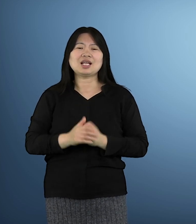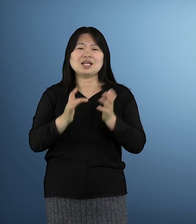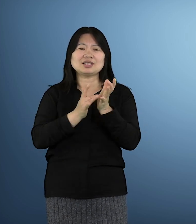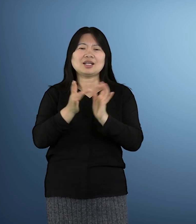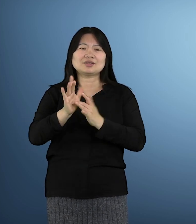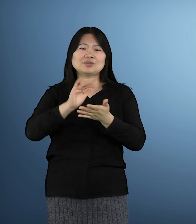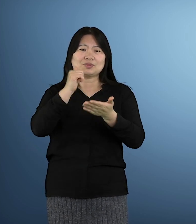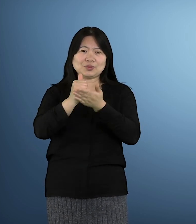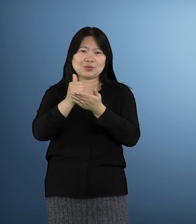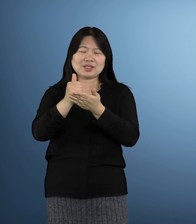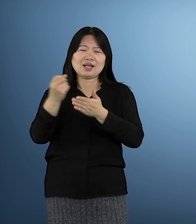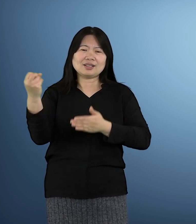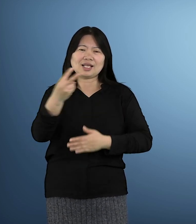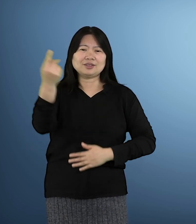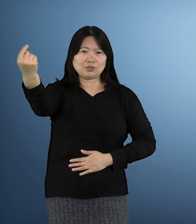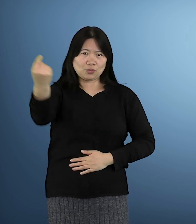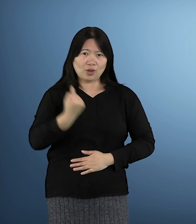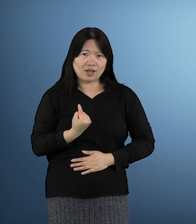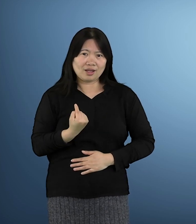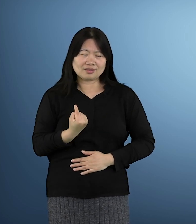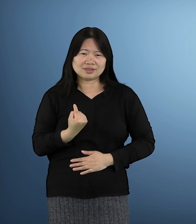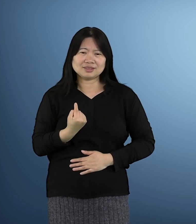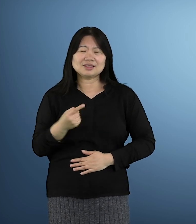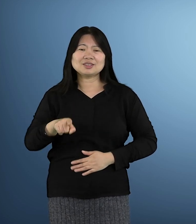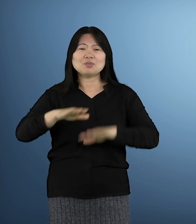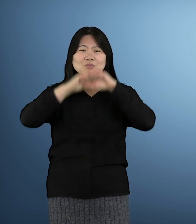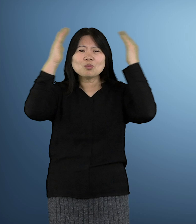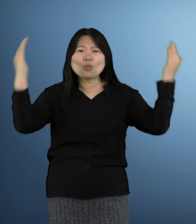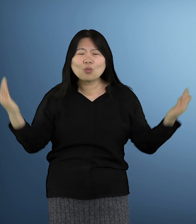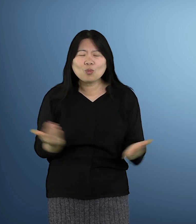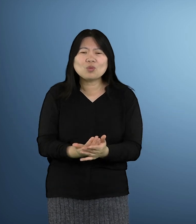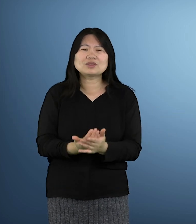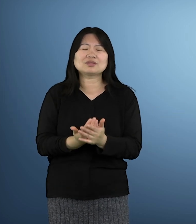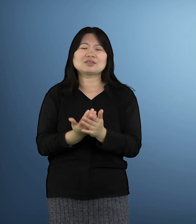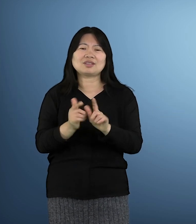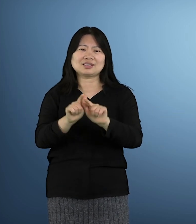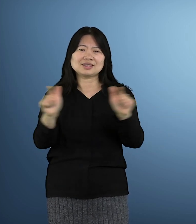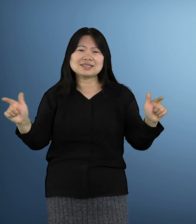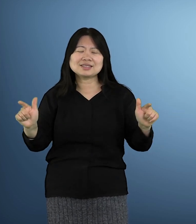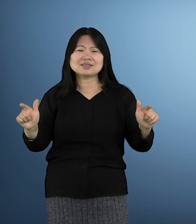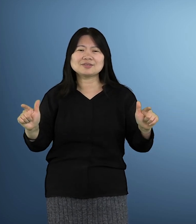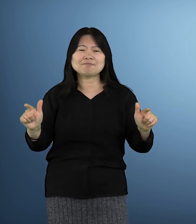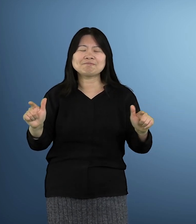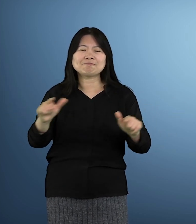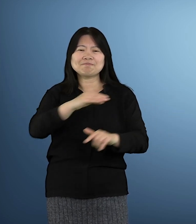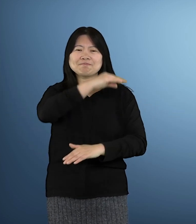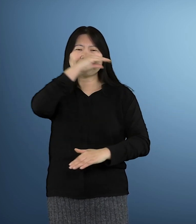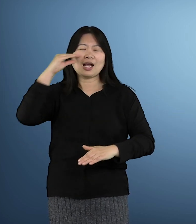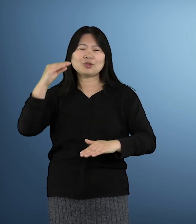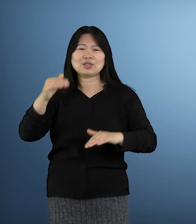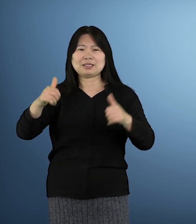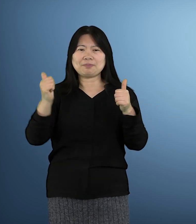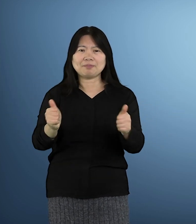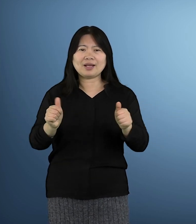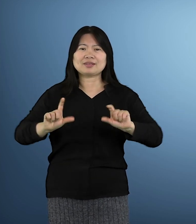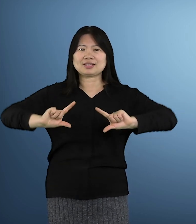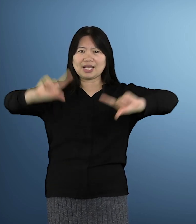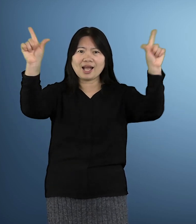예수 그리스도께서 다시 오셔서 이 모든 것들을 제대로 평가하시는 날